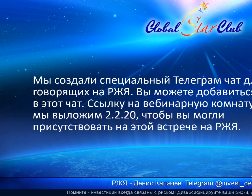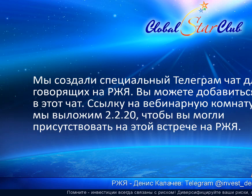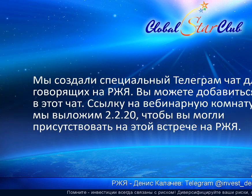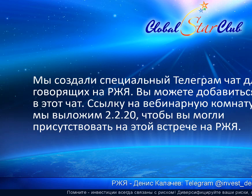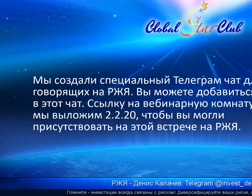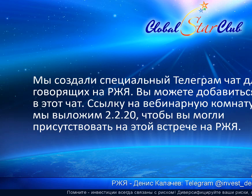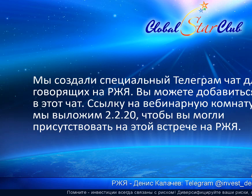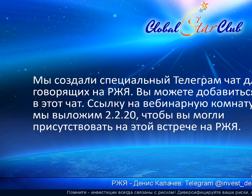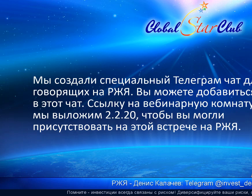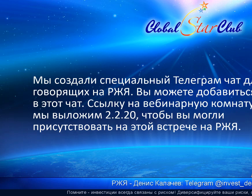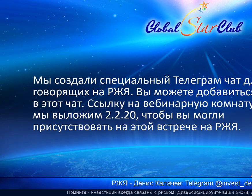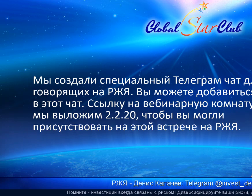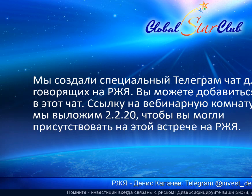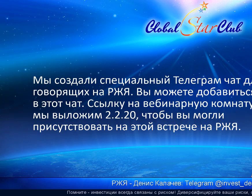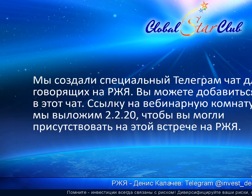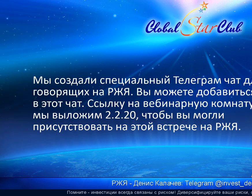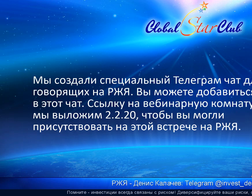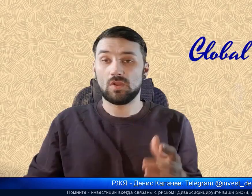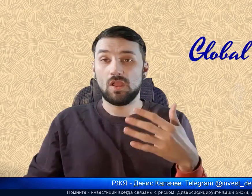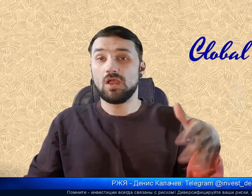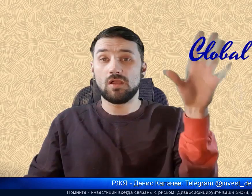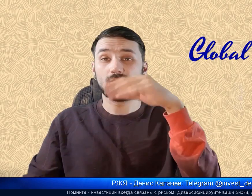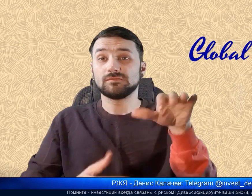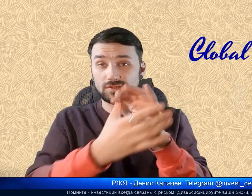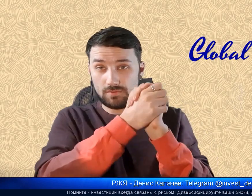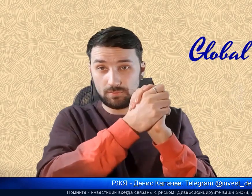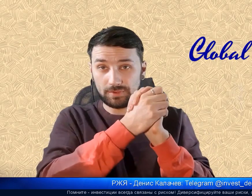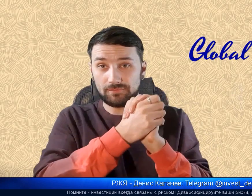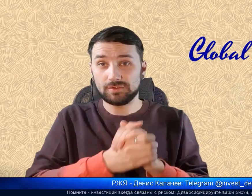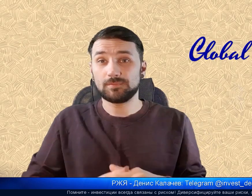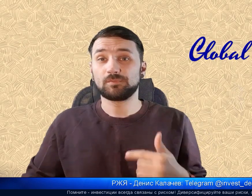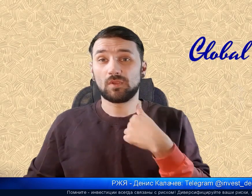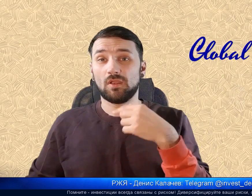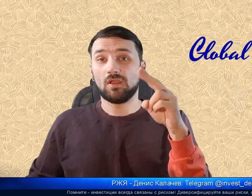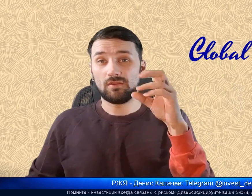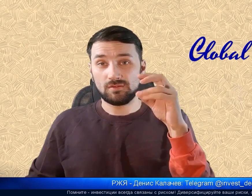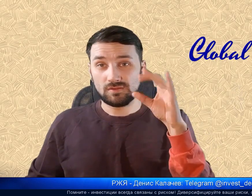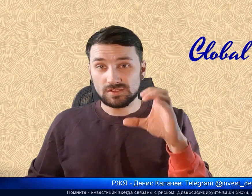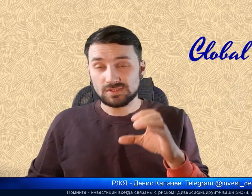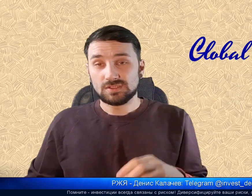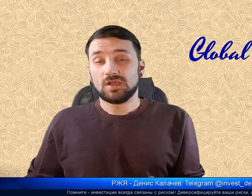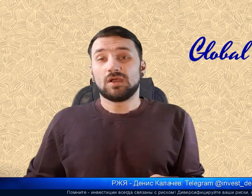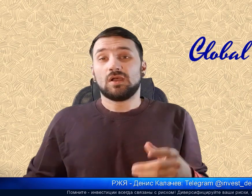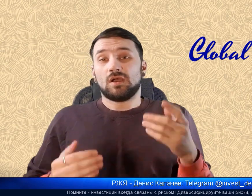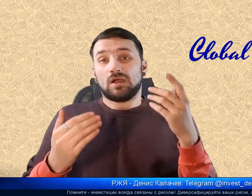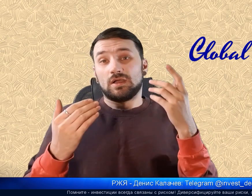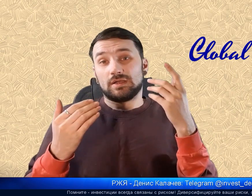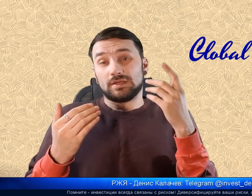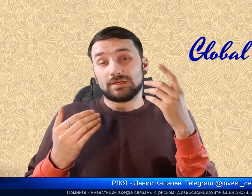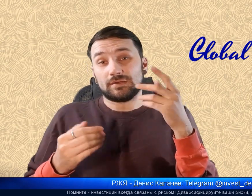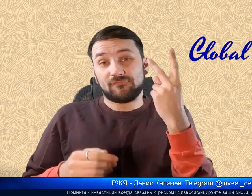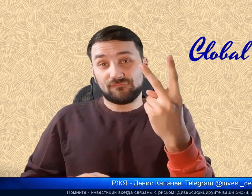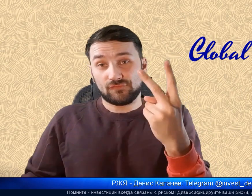на русском жестовом языке. Всем привет, это Денис. И в это воскресенье, 2 февраля,